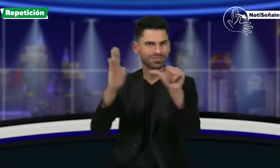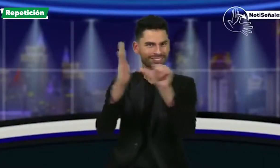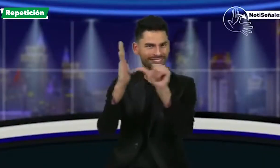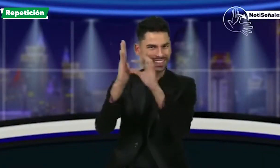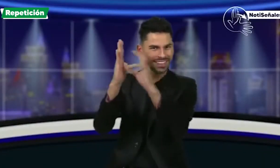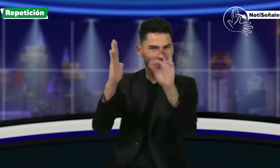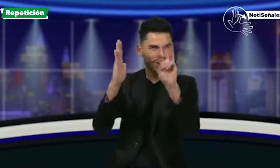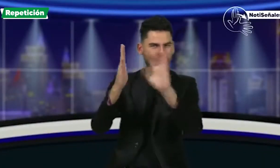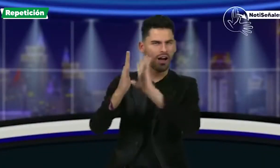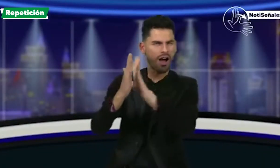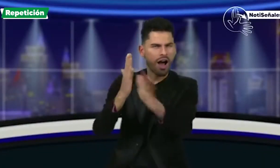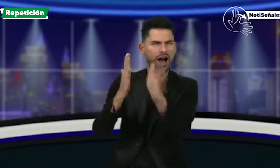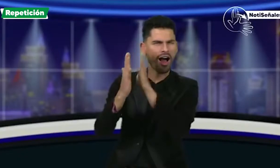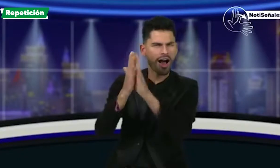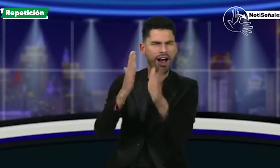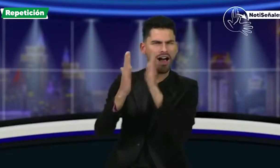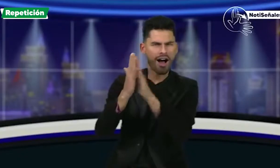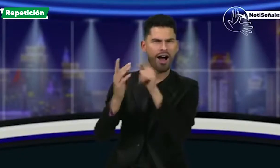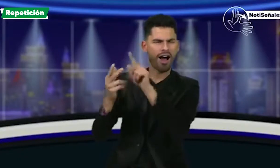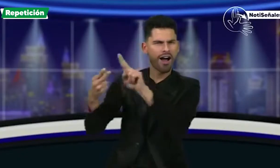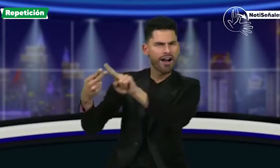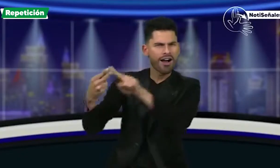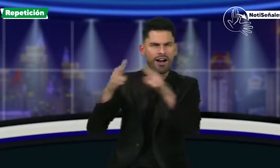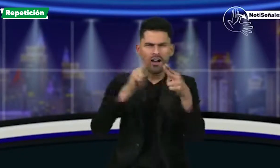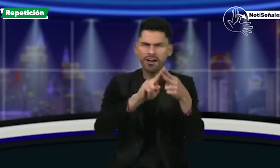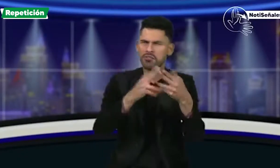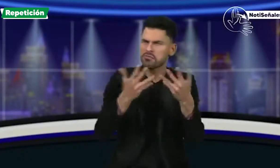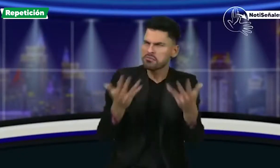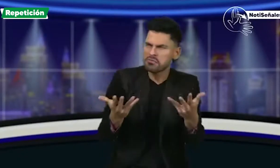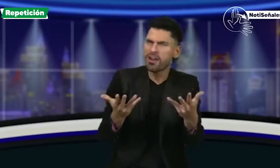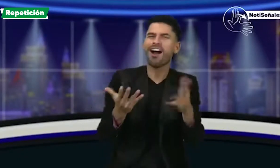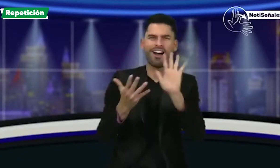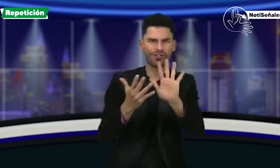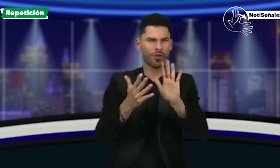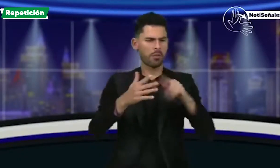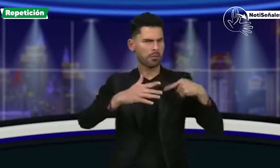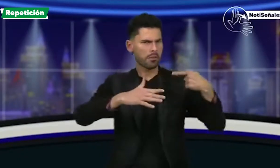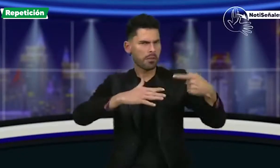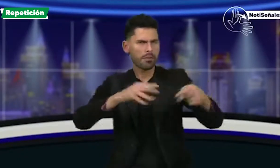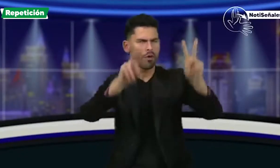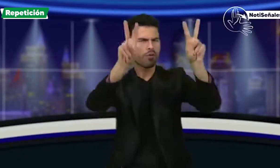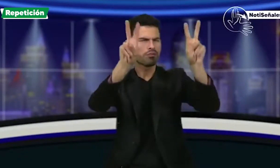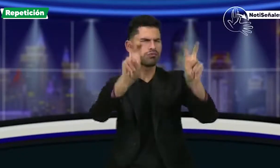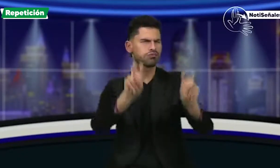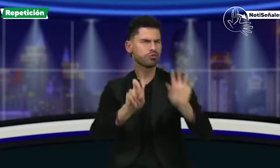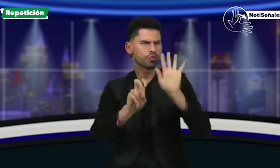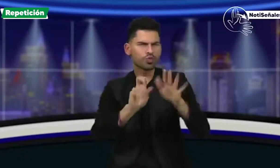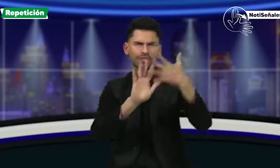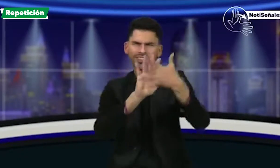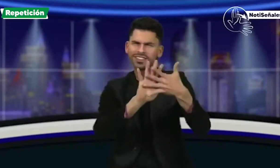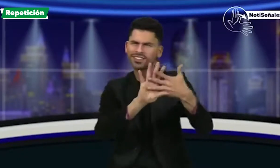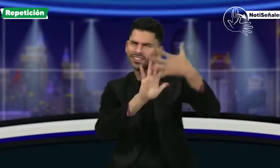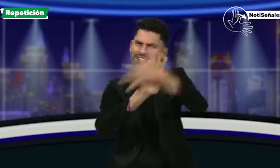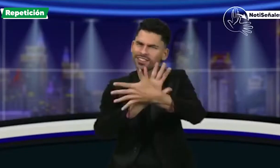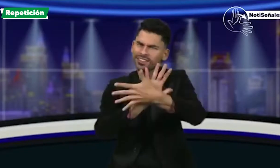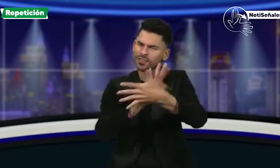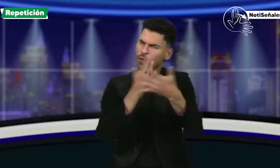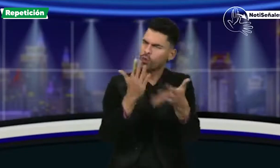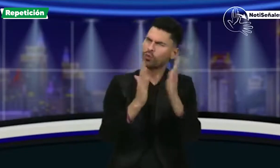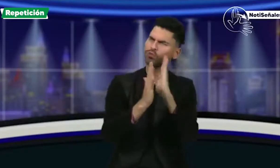Bueno Acabamos de ver El video Del artículo 8 De la convención Pero ¿Cómo se relaciona